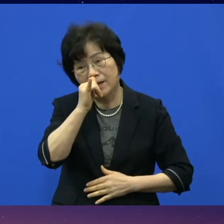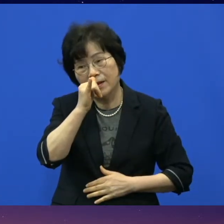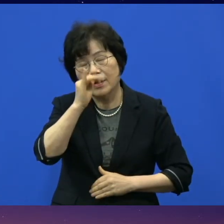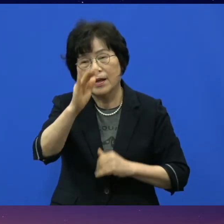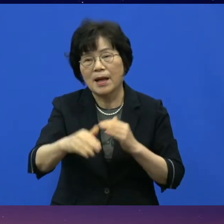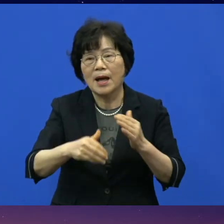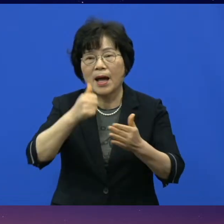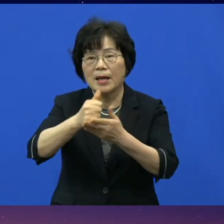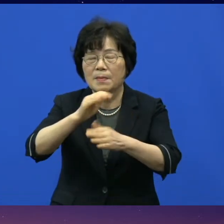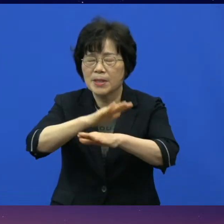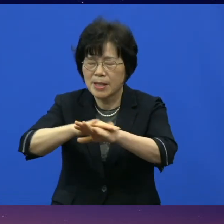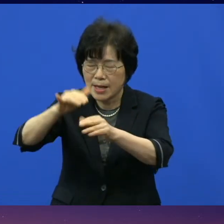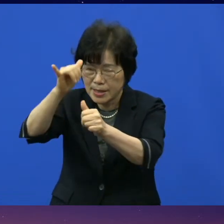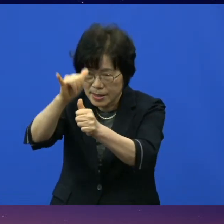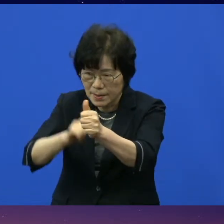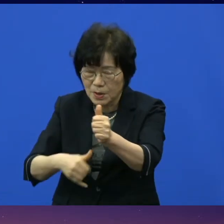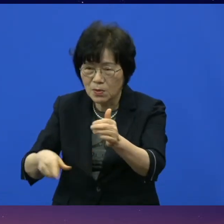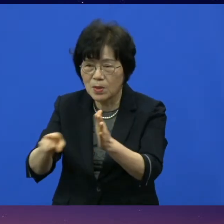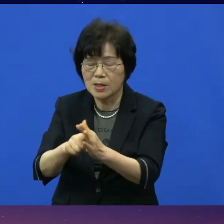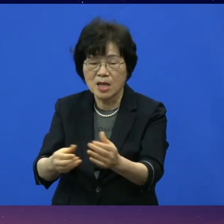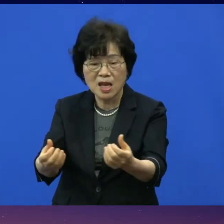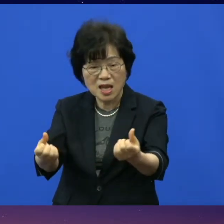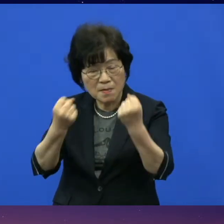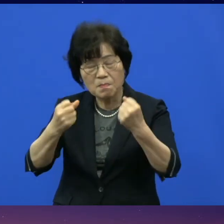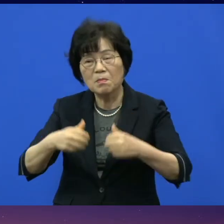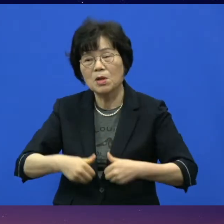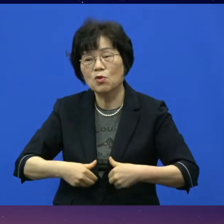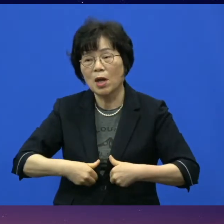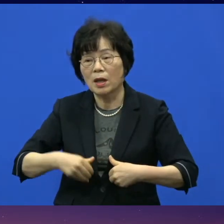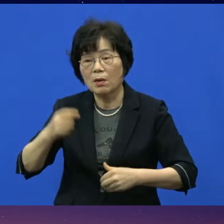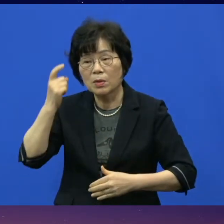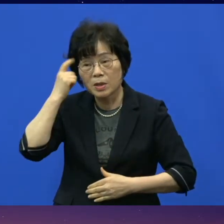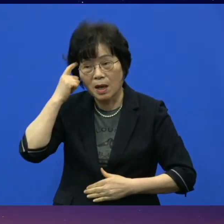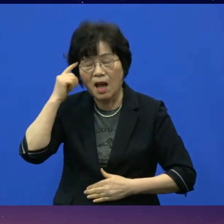하나님을 잘 섬기려면 힘을 가져야 된다는 논리죠.